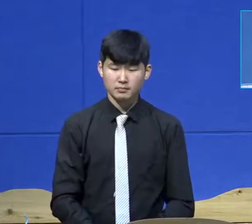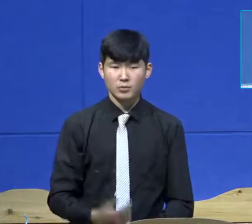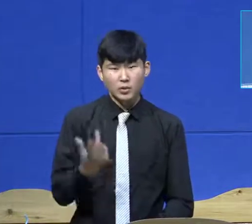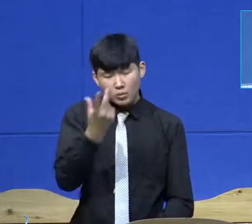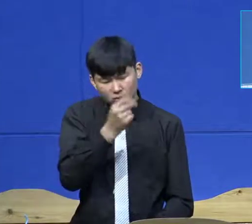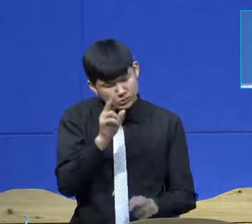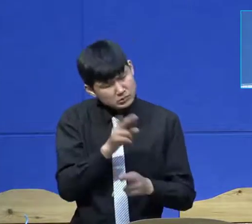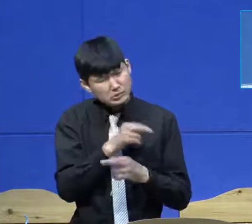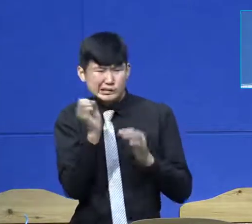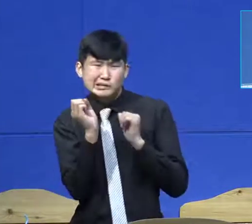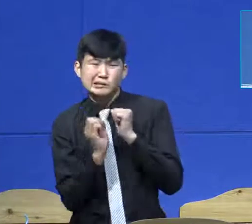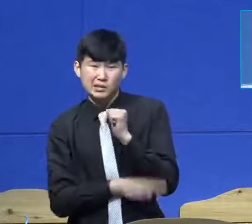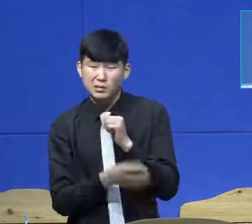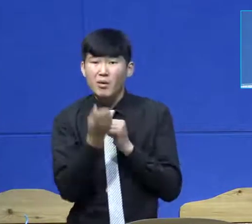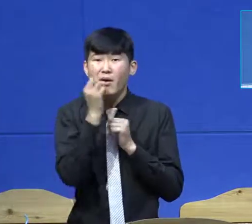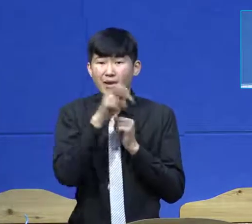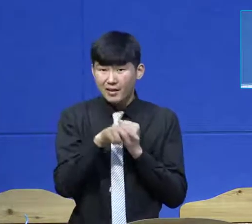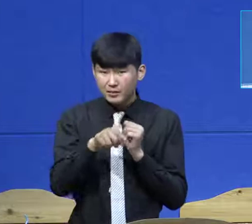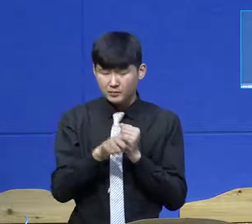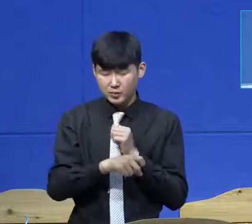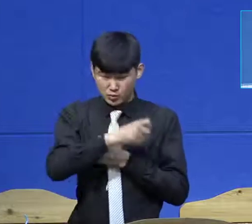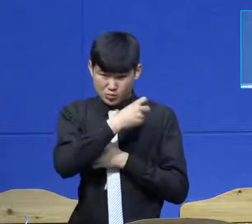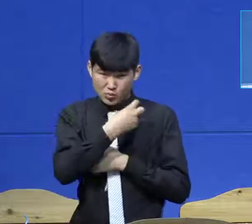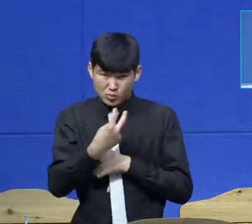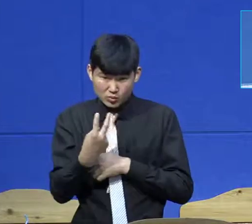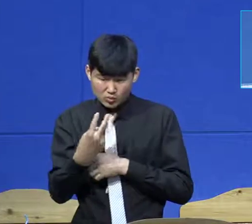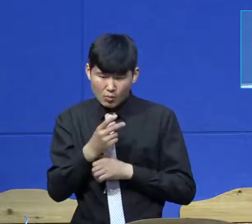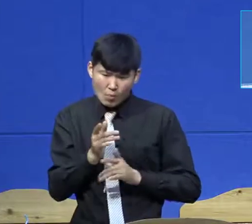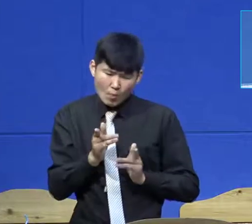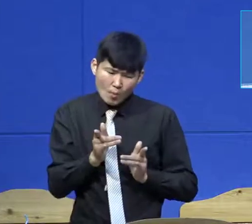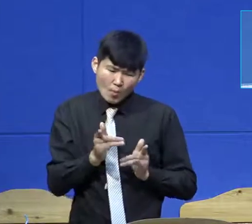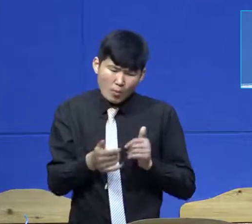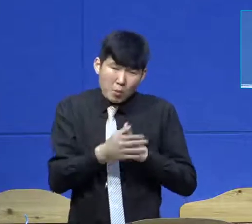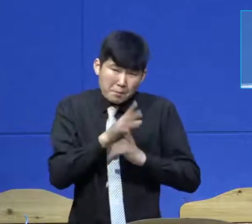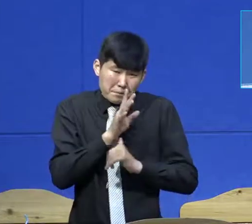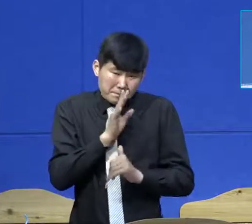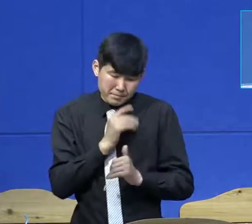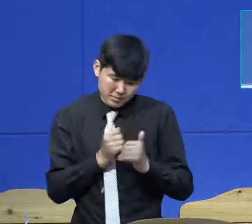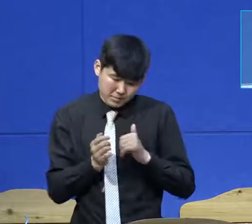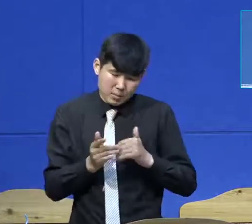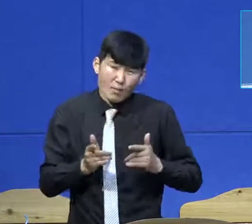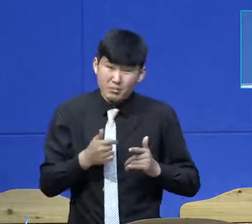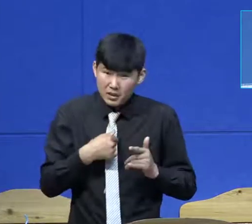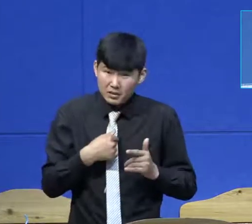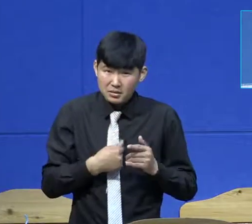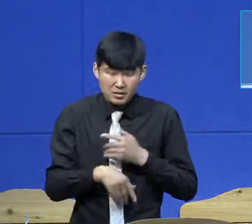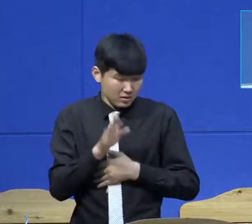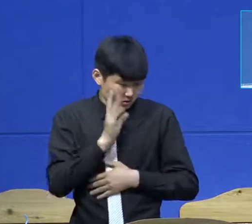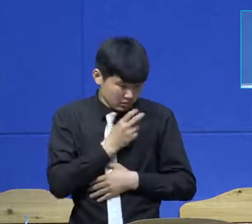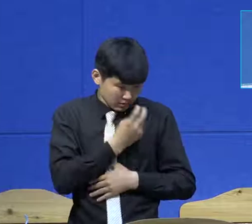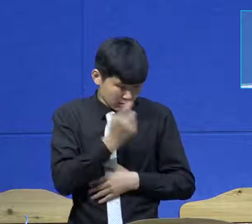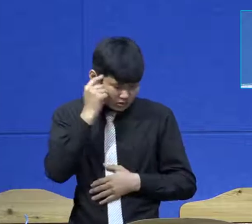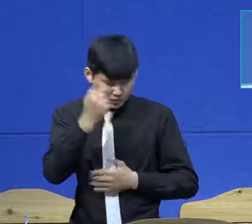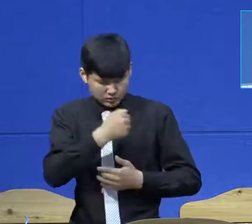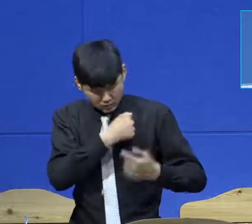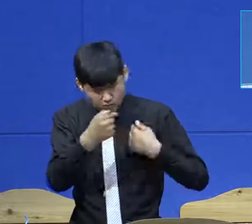Үнэхээр нэг ядуу айлд хүн өсөж үхгээр байж гэнэ гэж бодъё. Ээж нь бүр